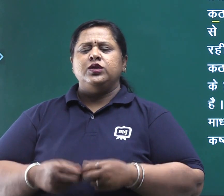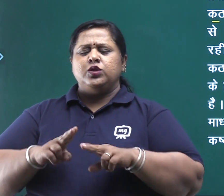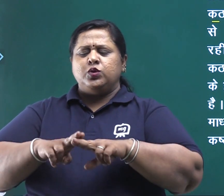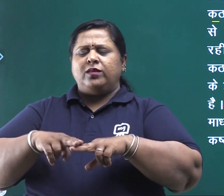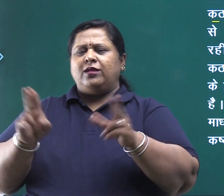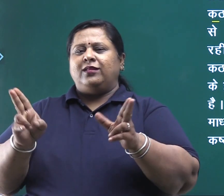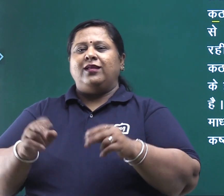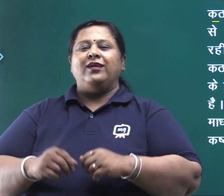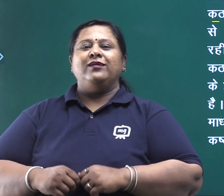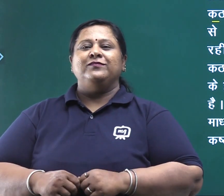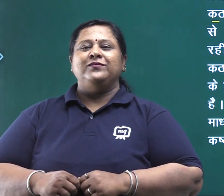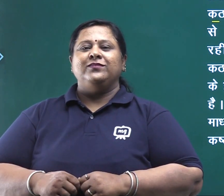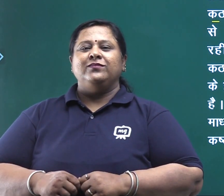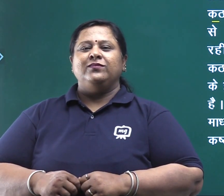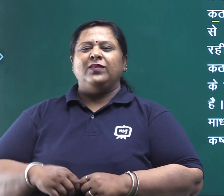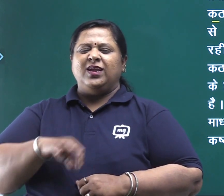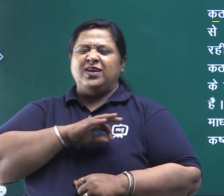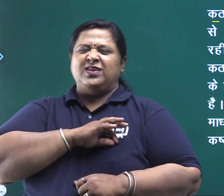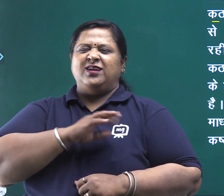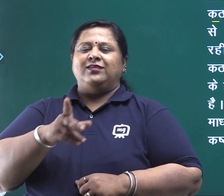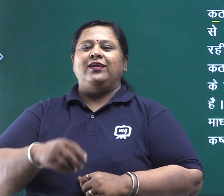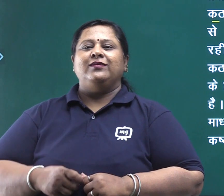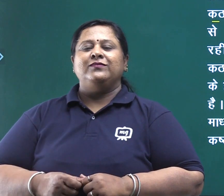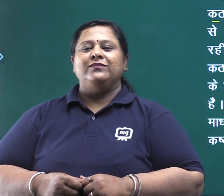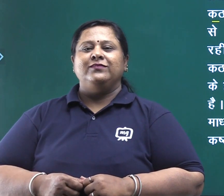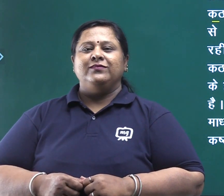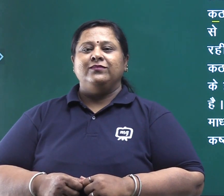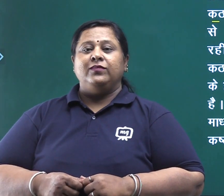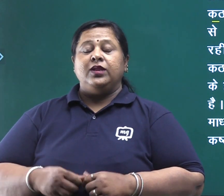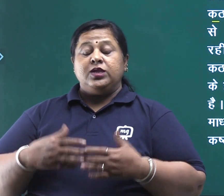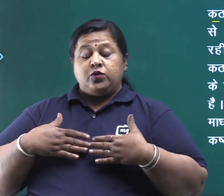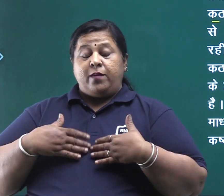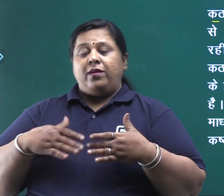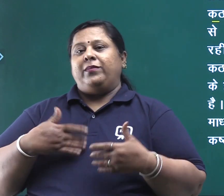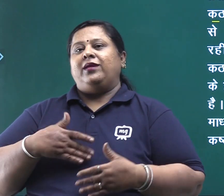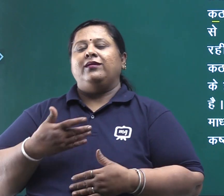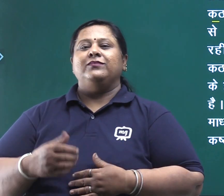स्वतंत्रता की इच्छा से स्वयं अपनी